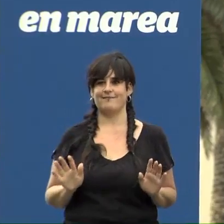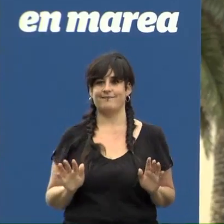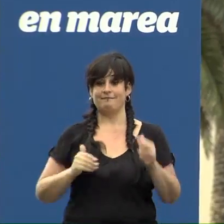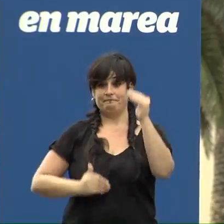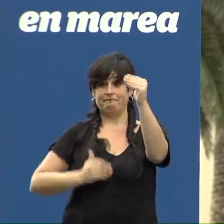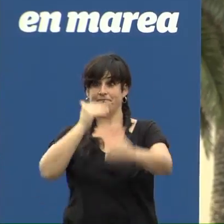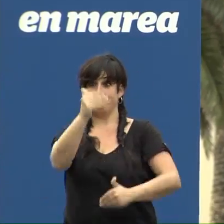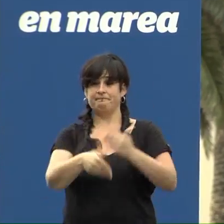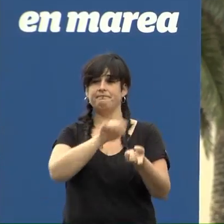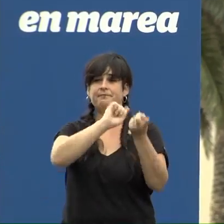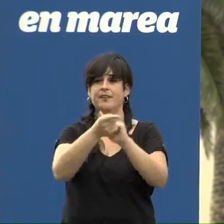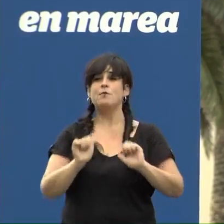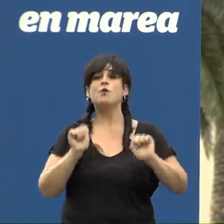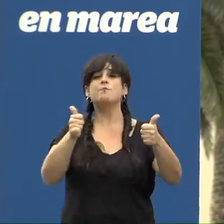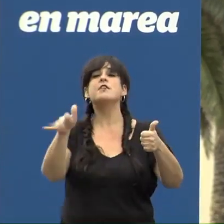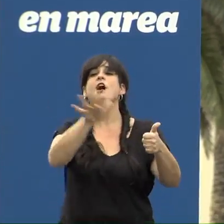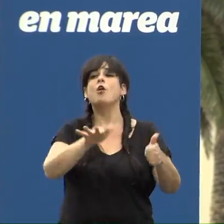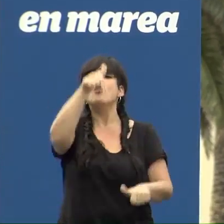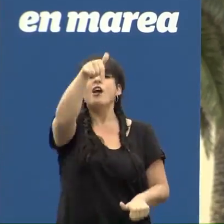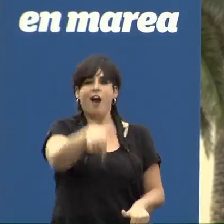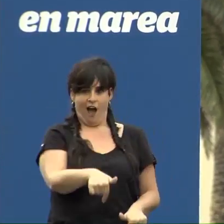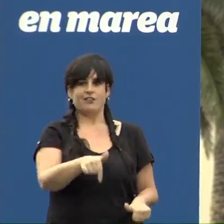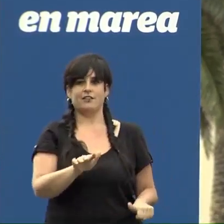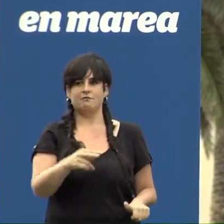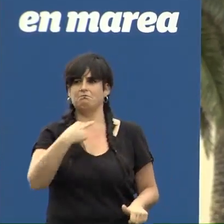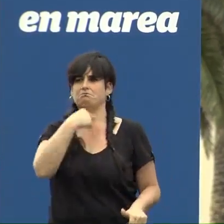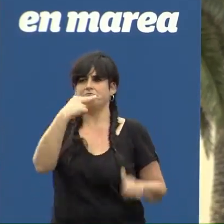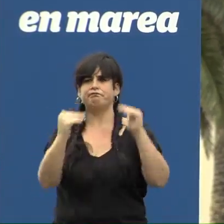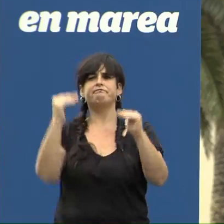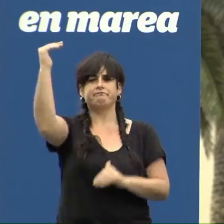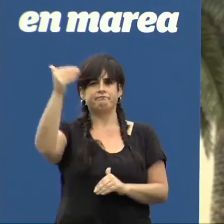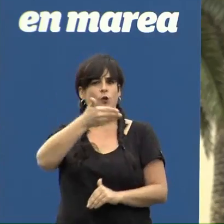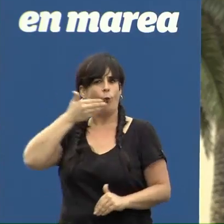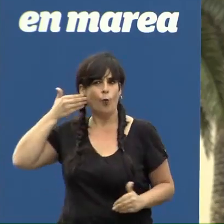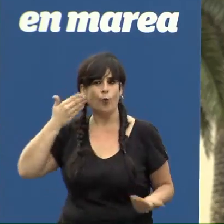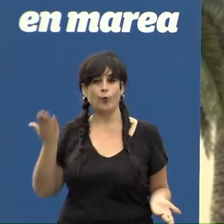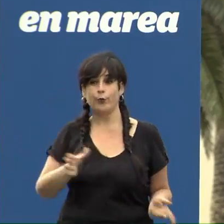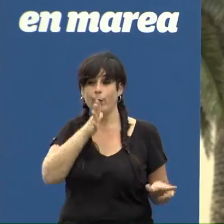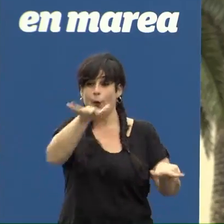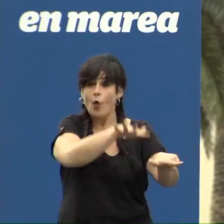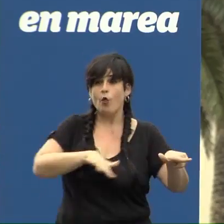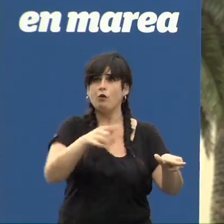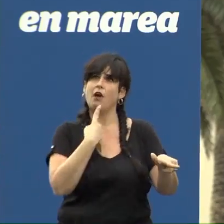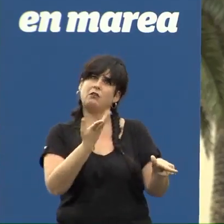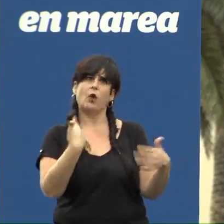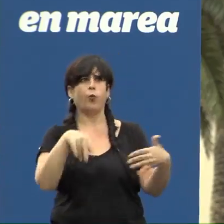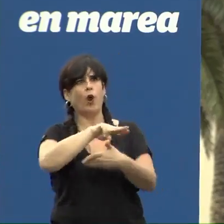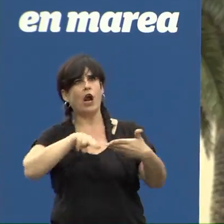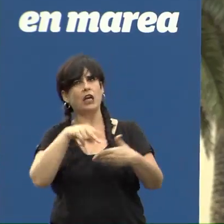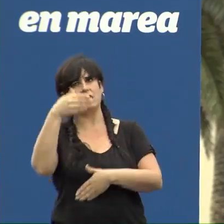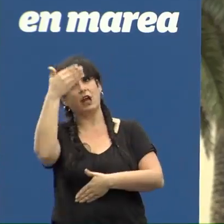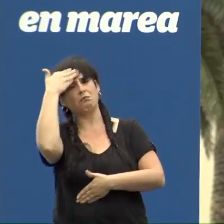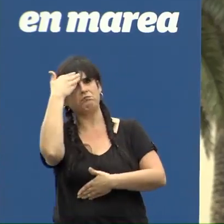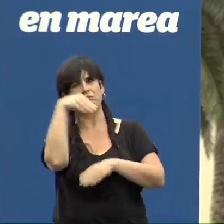cambio, e hai que decirlo alto, empezou aquí, neste recuncho, na periferia da periferia, neste lugar que se di, non, é un país conservador. Non, o cambio do que